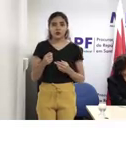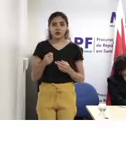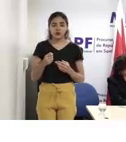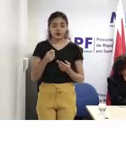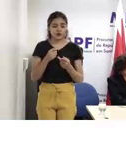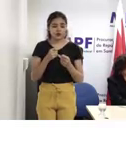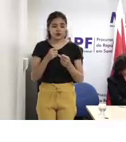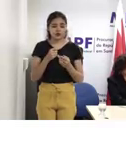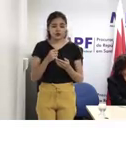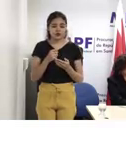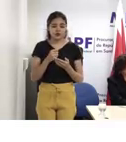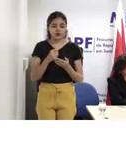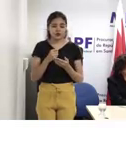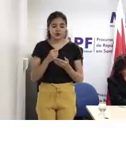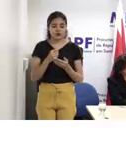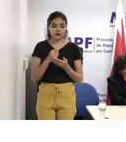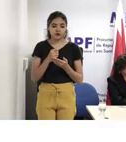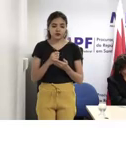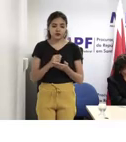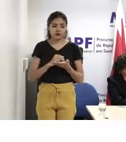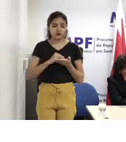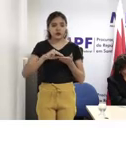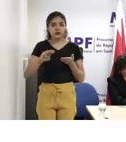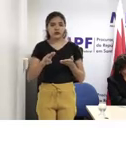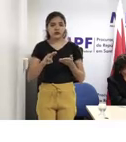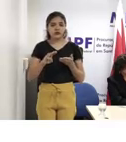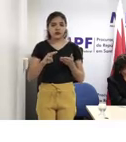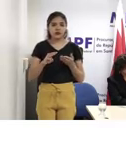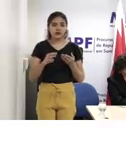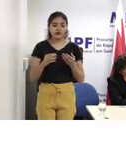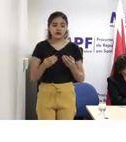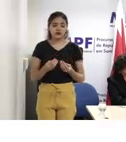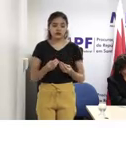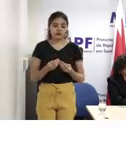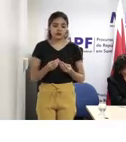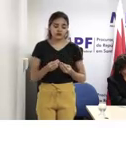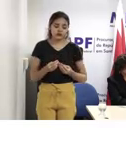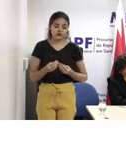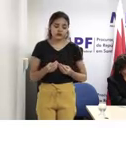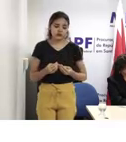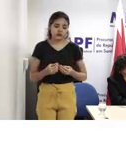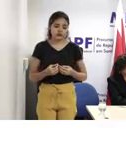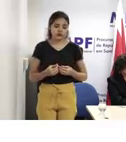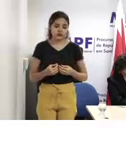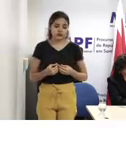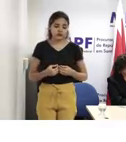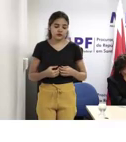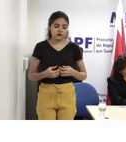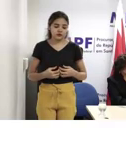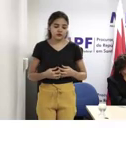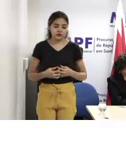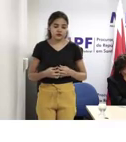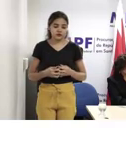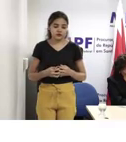delas com absoluta prioridade é absoluta prioridade não tem nada que tá acima não tem nada que é mais